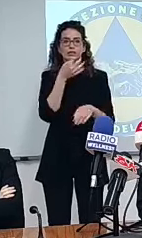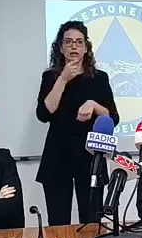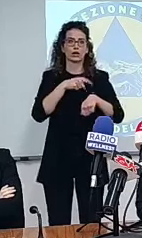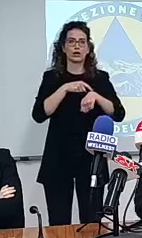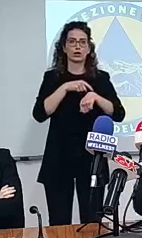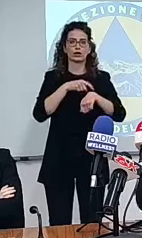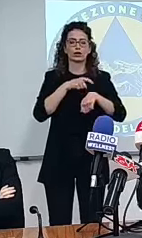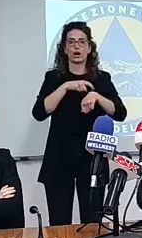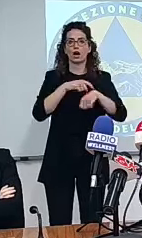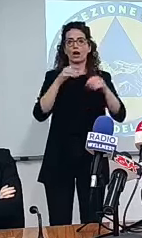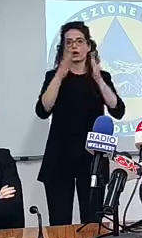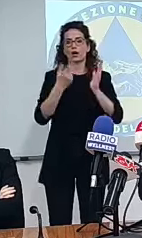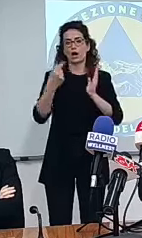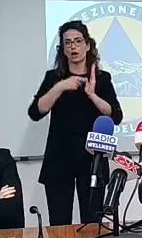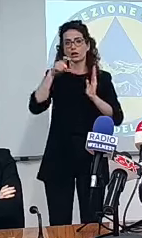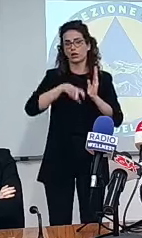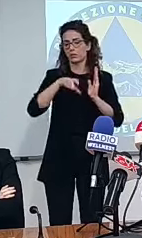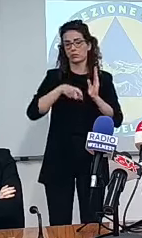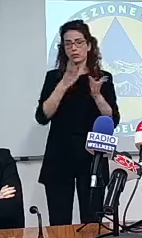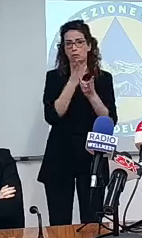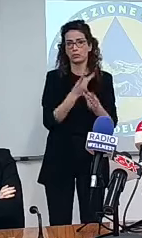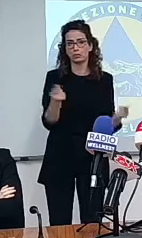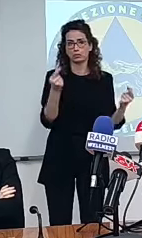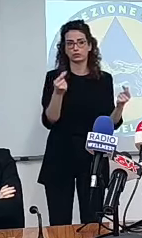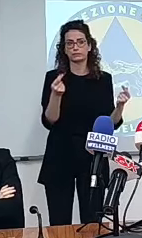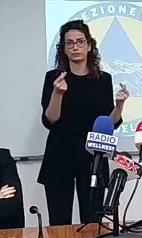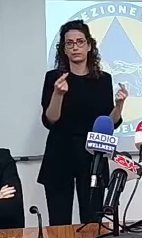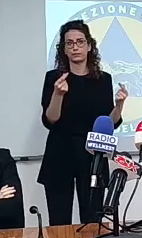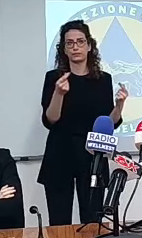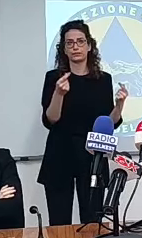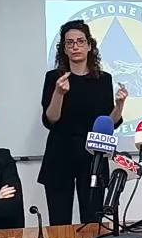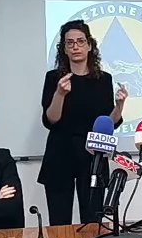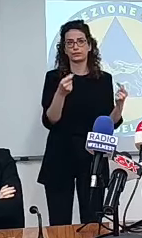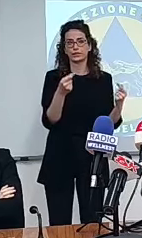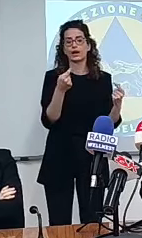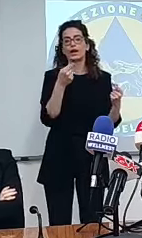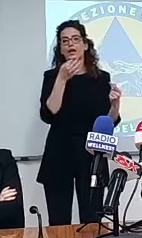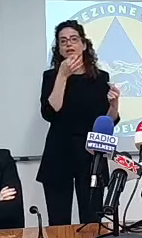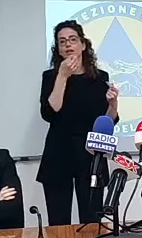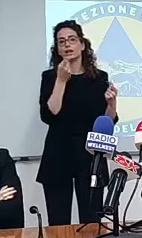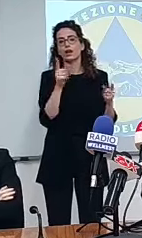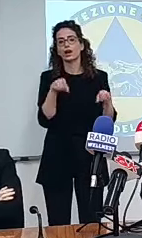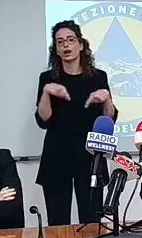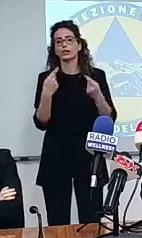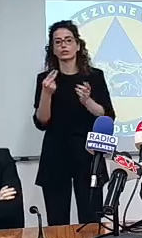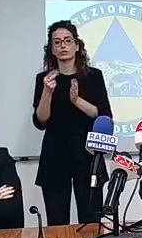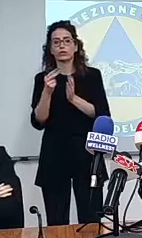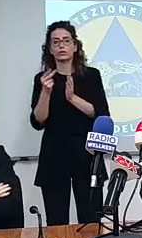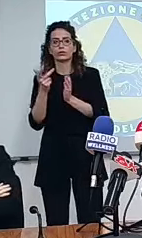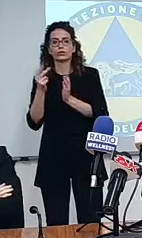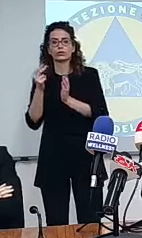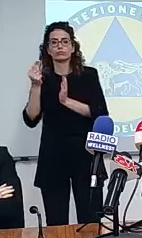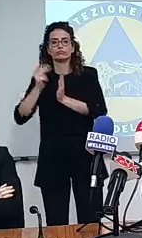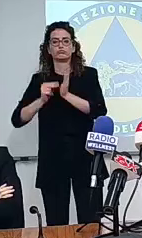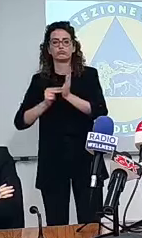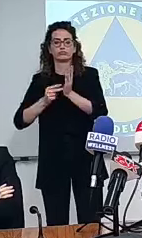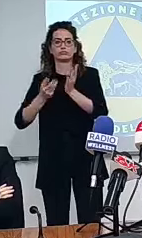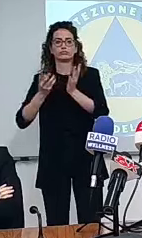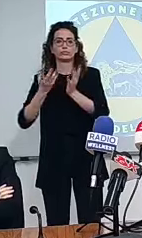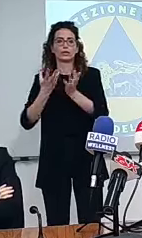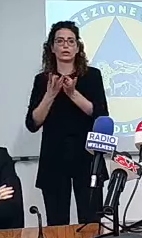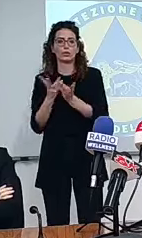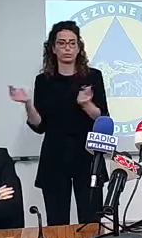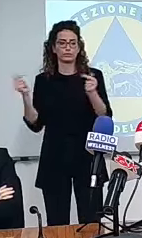coprifuoco e quindi verranno a cadere le barriere dettate dai provvedimenti. Vi